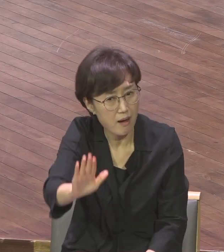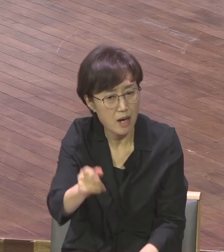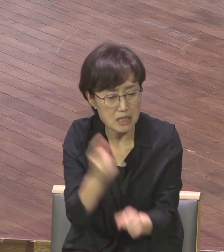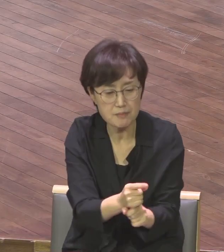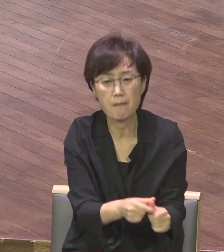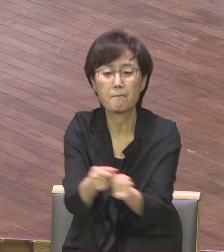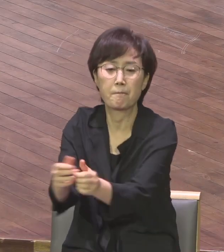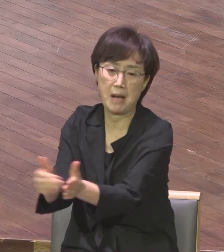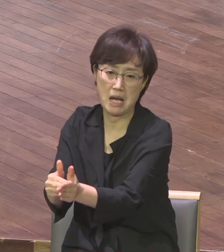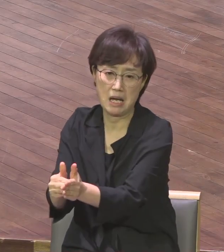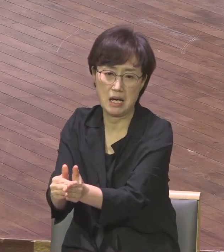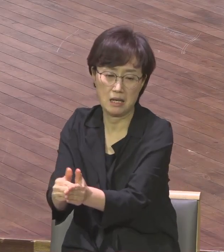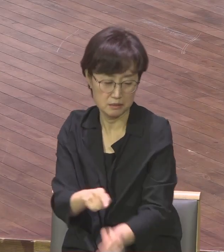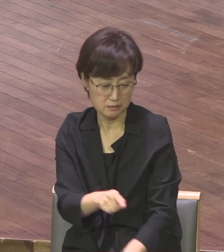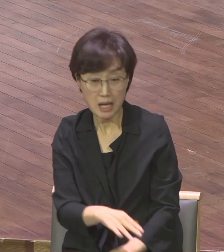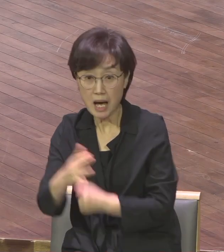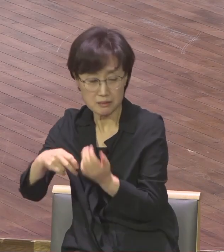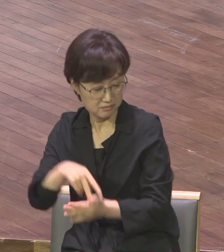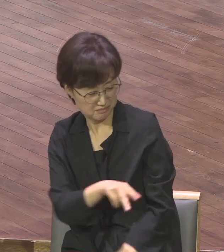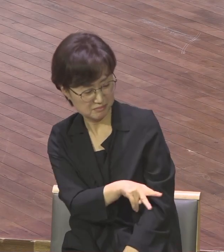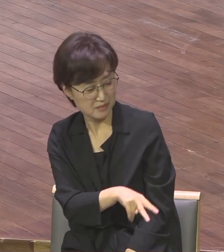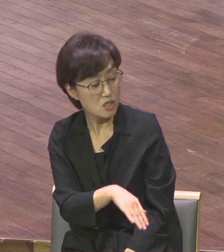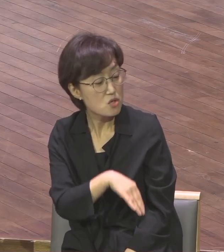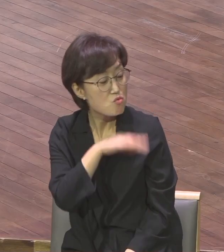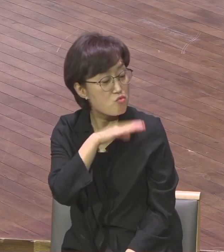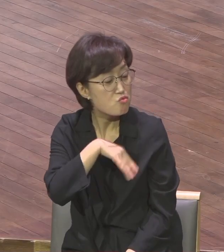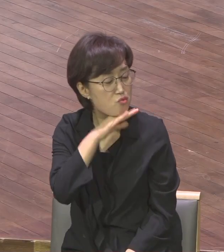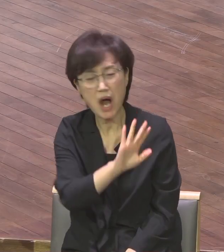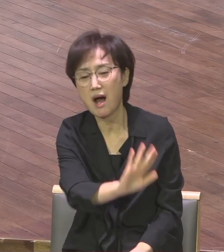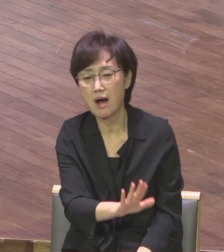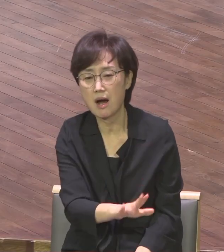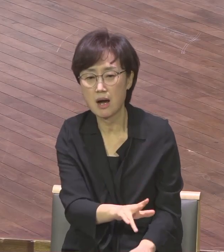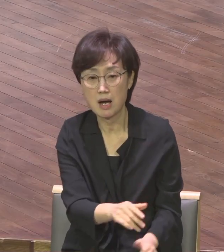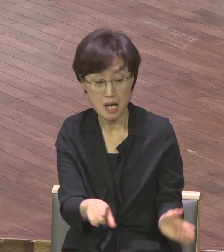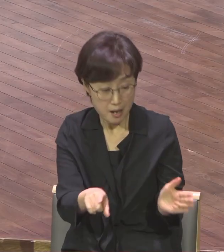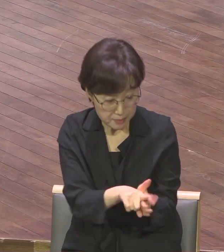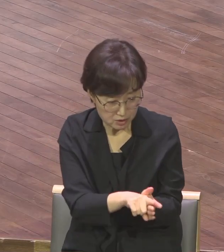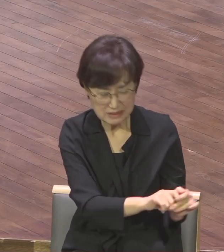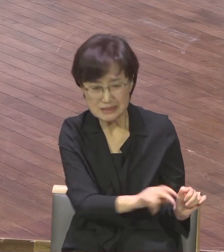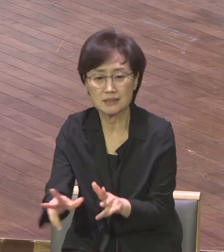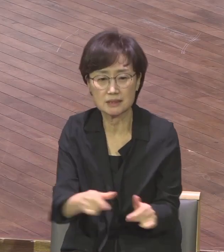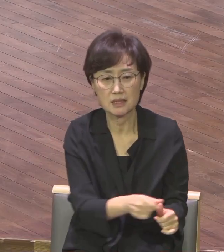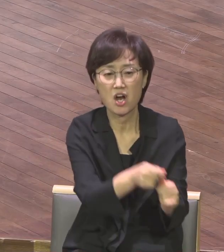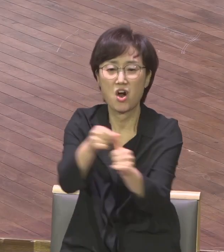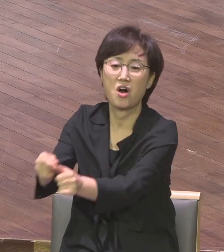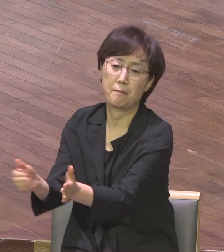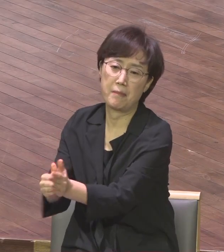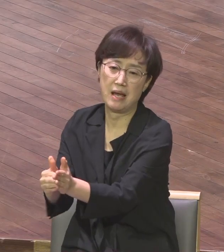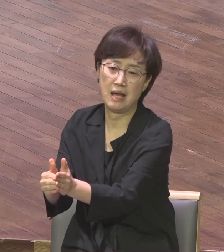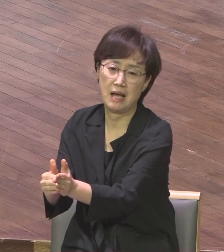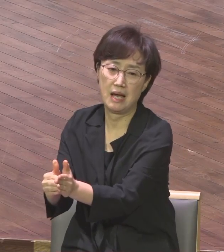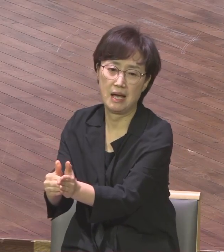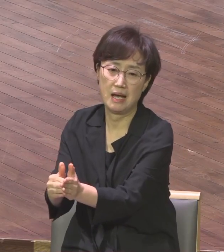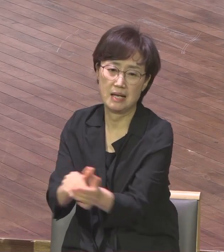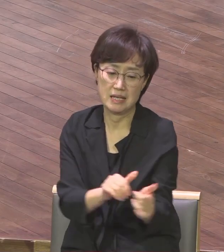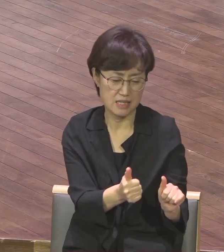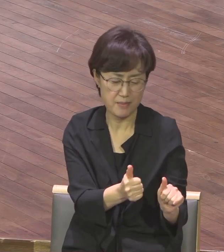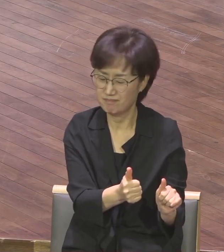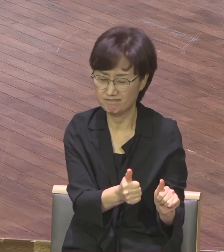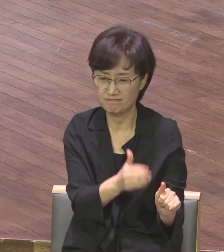앞으로 옮겨줄게 너 하는 거 보면서, 그게 아니에요. 예수를 믿는 순간에 사망에서